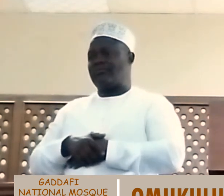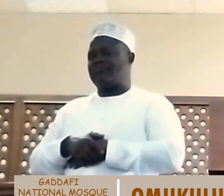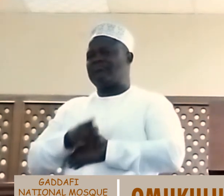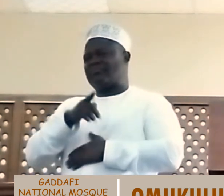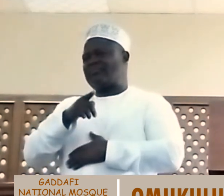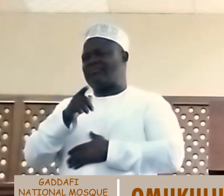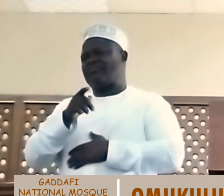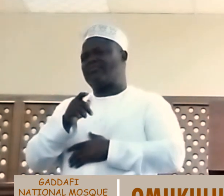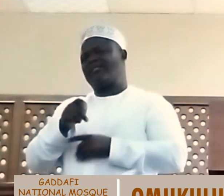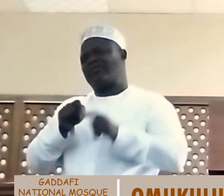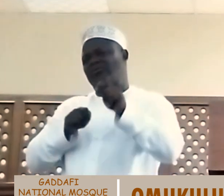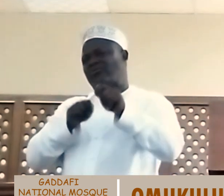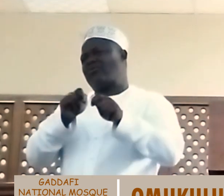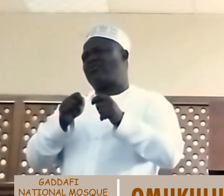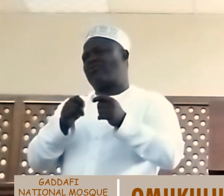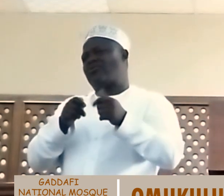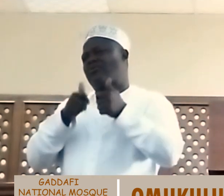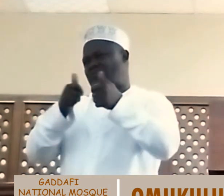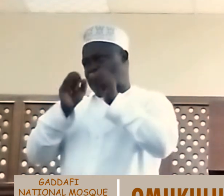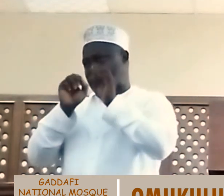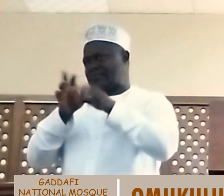kino tekyalitambudde bwe kiti